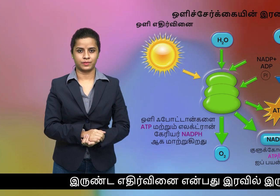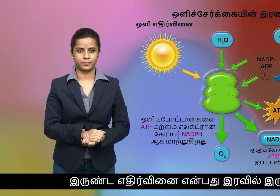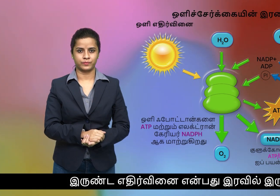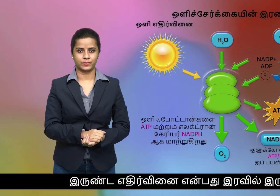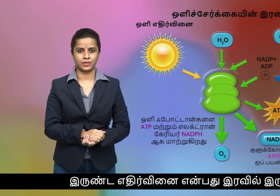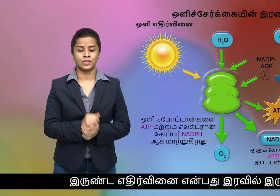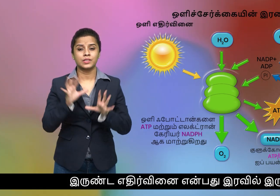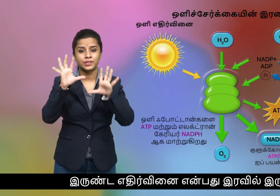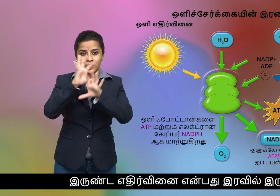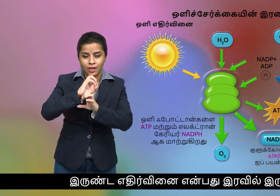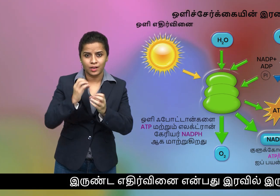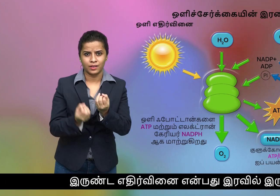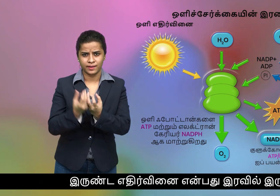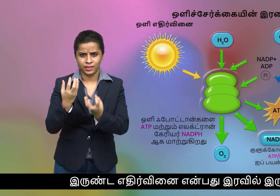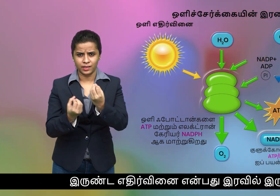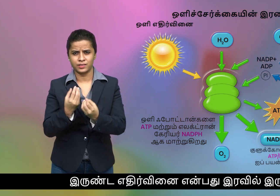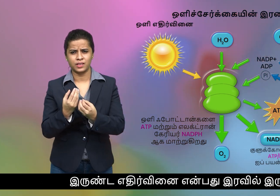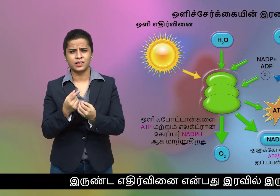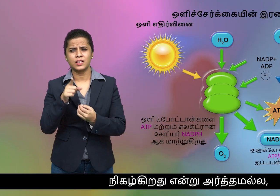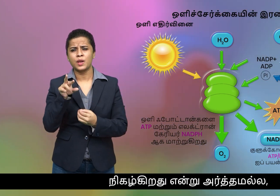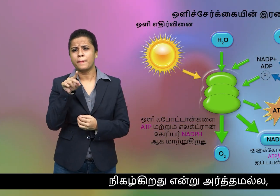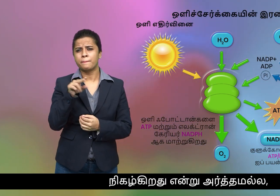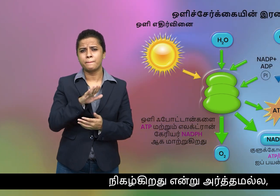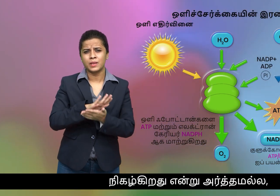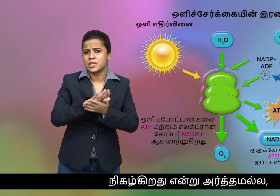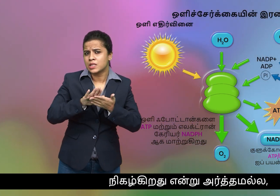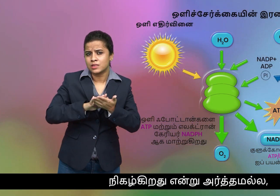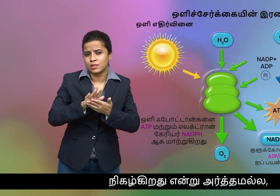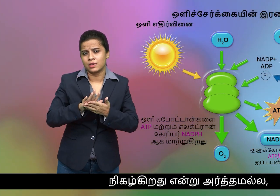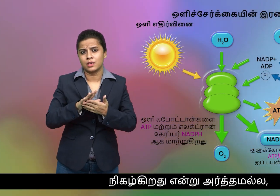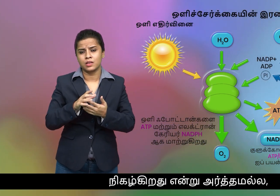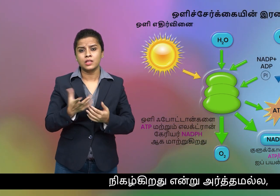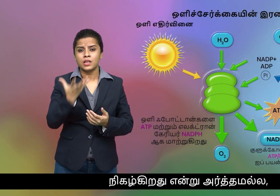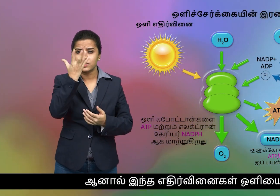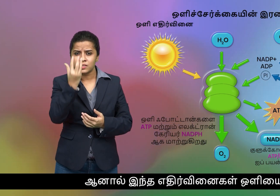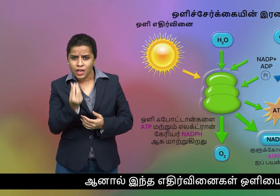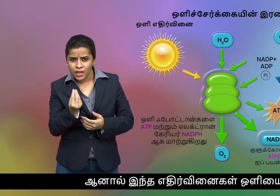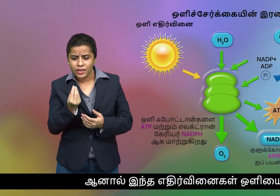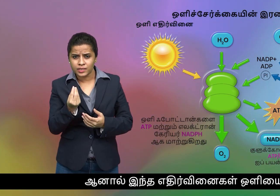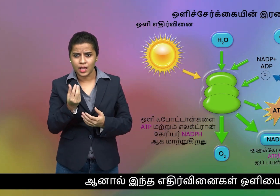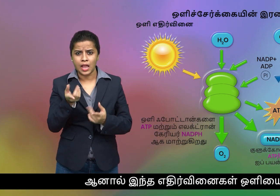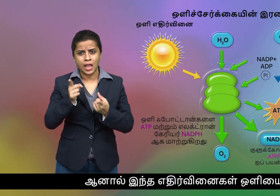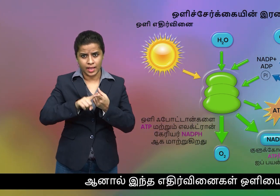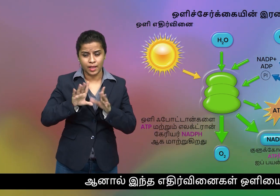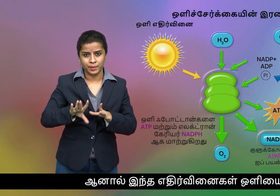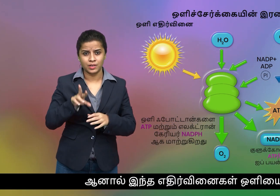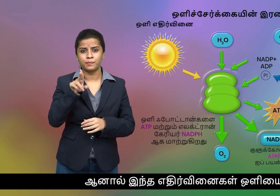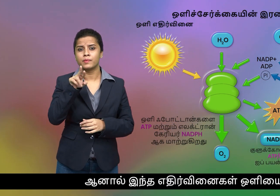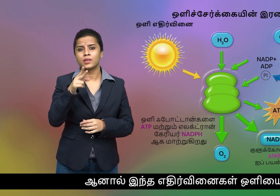இருண்ட எதிர்வினை என்பது இரவில் இருளில் நிகழ்கிறது என்று அர்த்தமல்ல, ஆனால் இந்த எதிர்வினைகள்